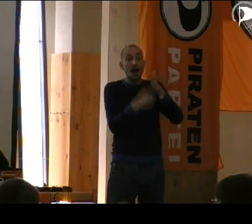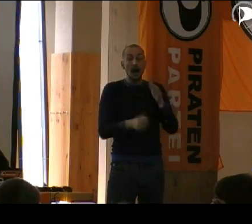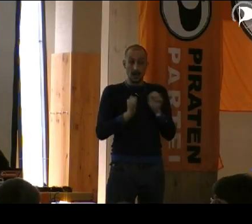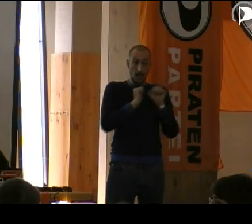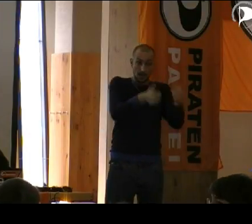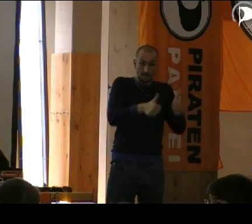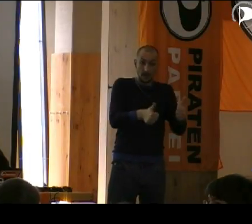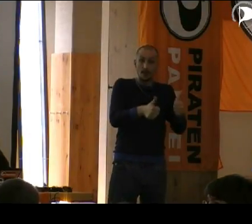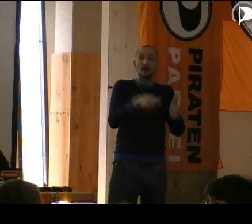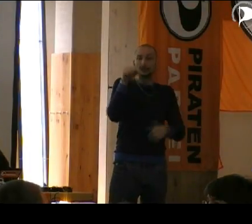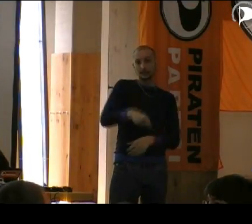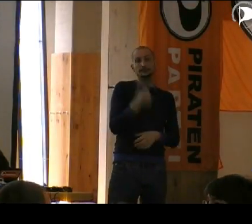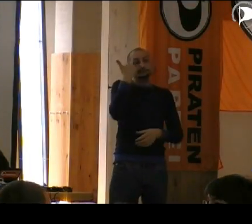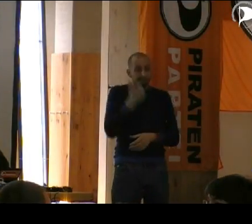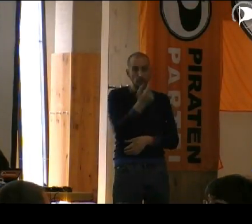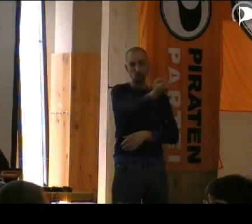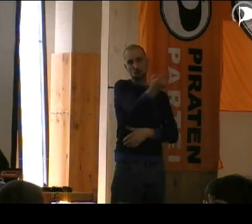nach vorne